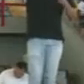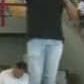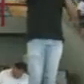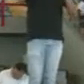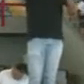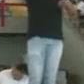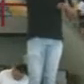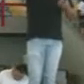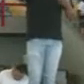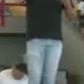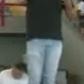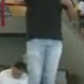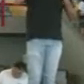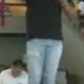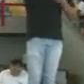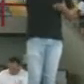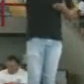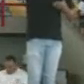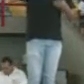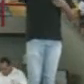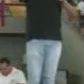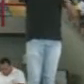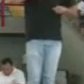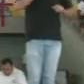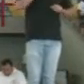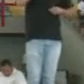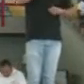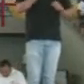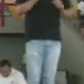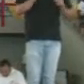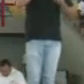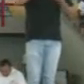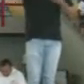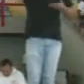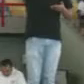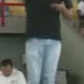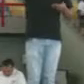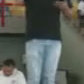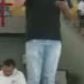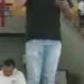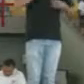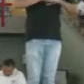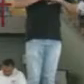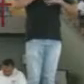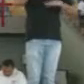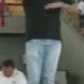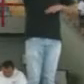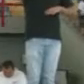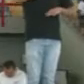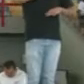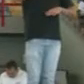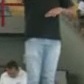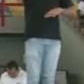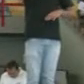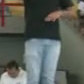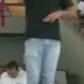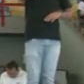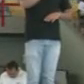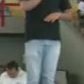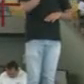Toda introdução tem que ter uma tese introdutória. E o que é tese? Tese é o que eu vou defender. Sempre que eu